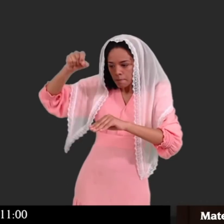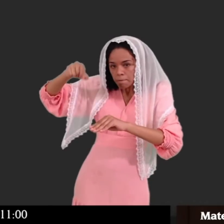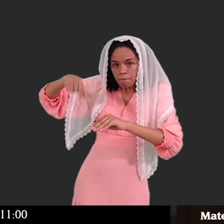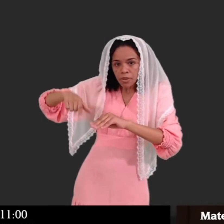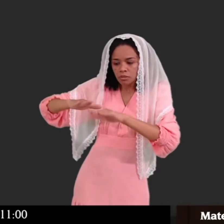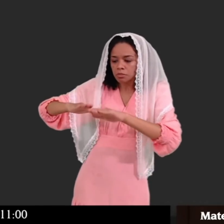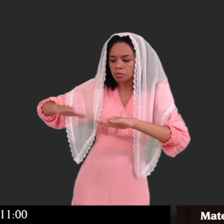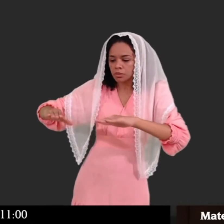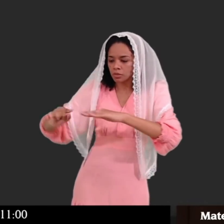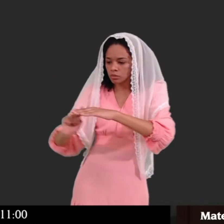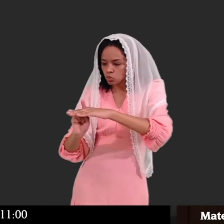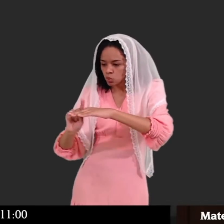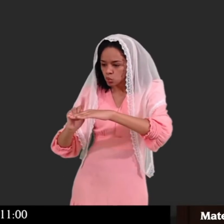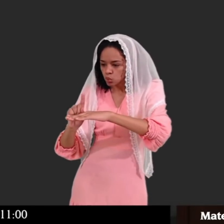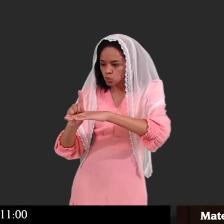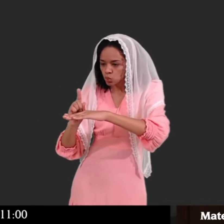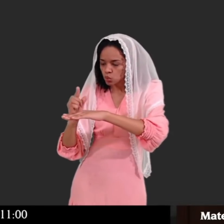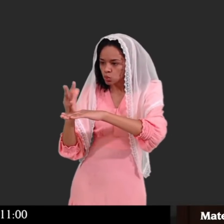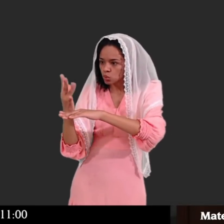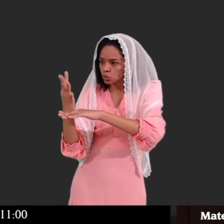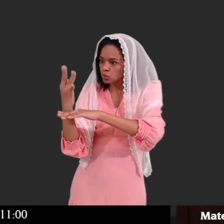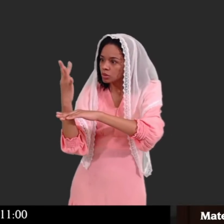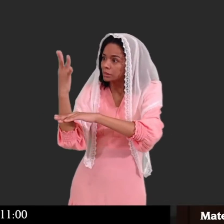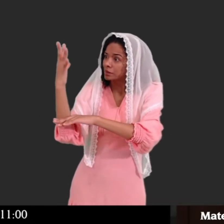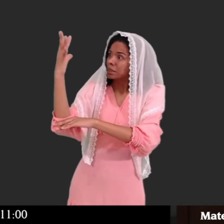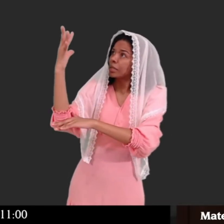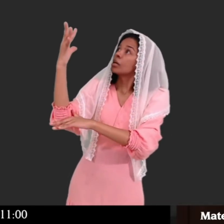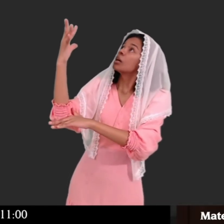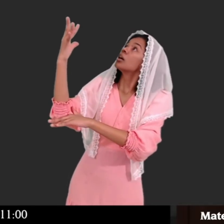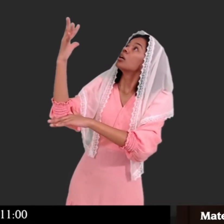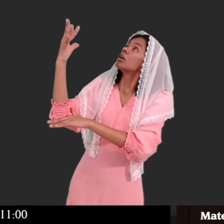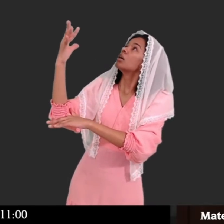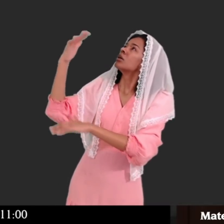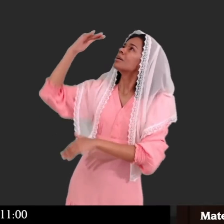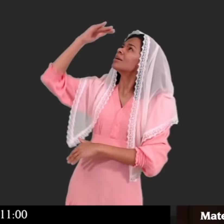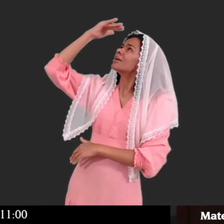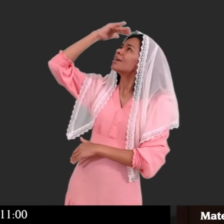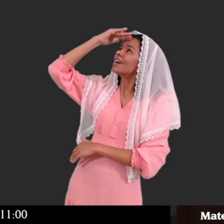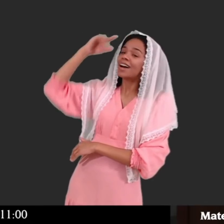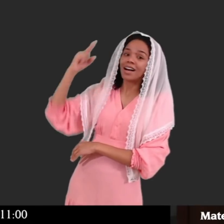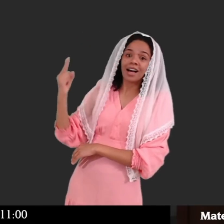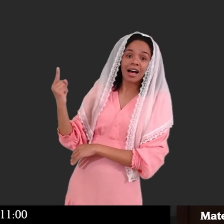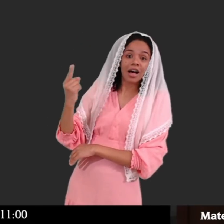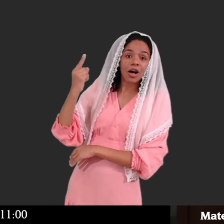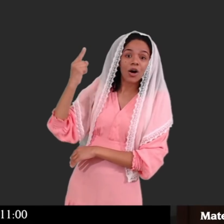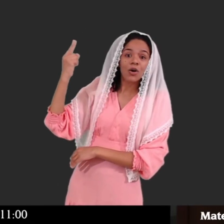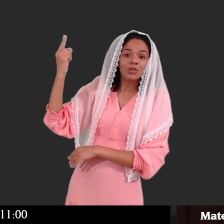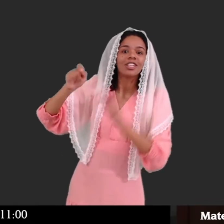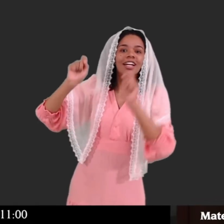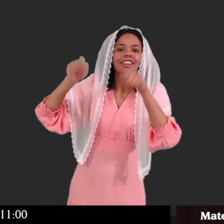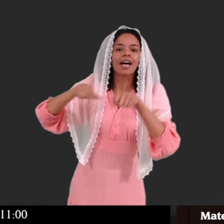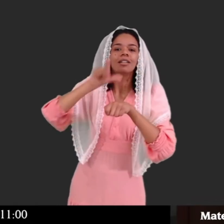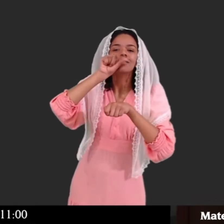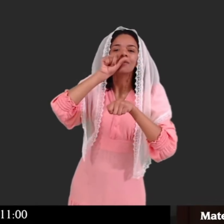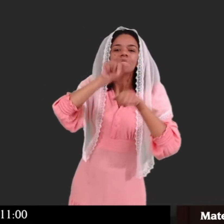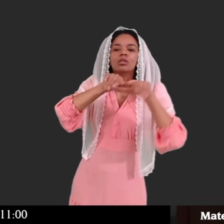a 3 metros de altura, certas árvores. Ela fica tão grande que até os passarinhos conseguem esconder na sombra